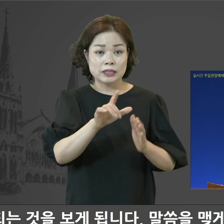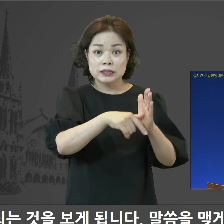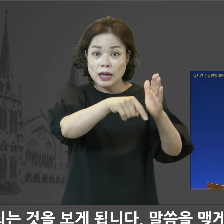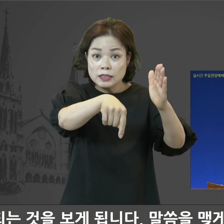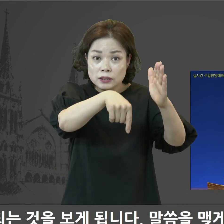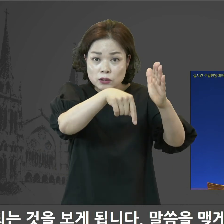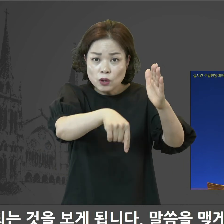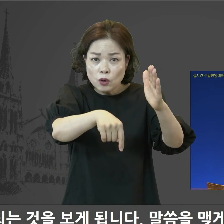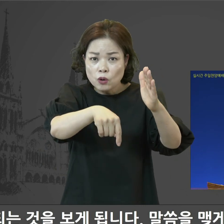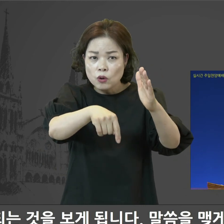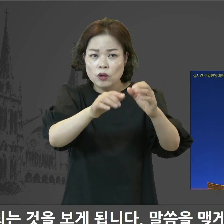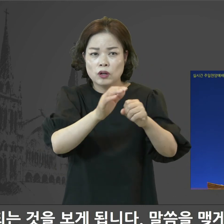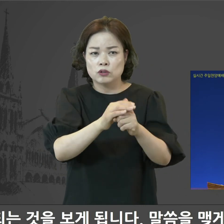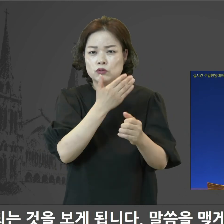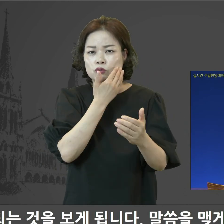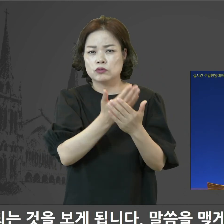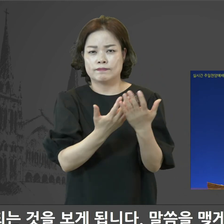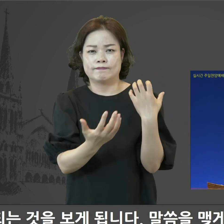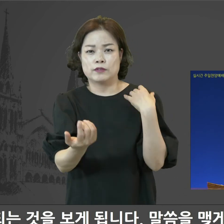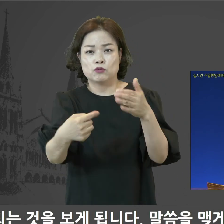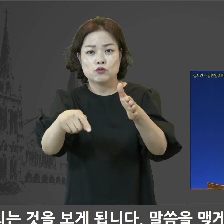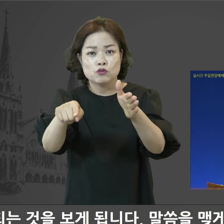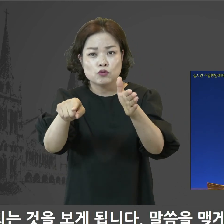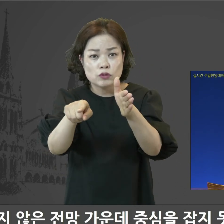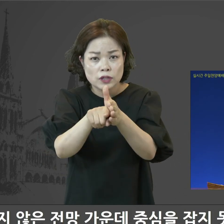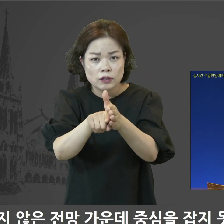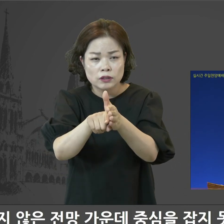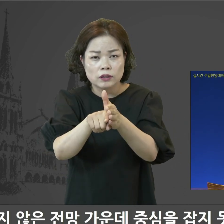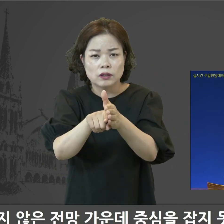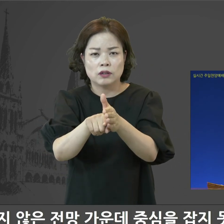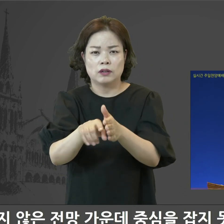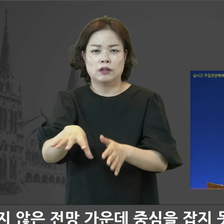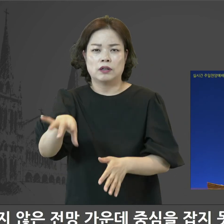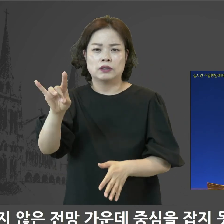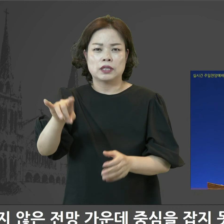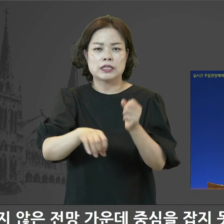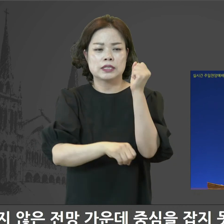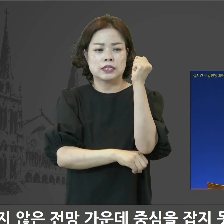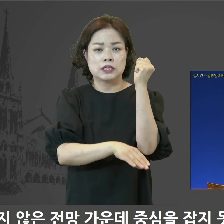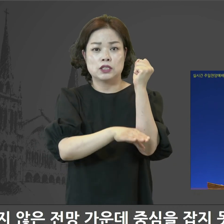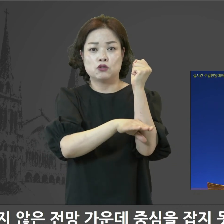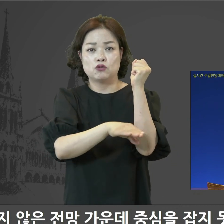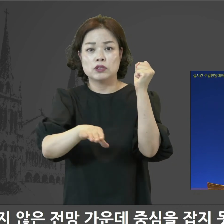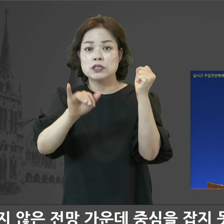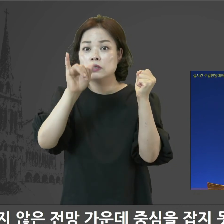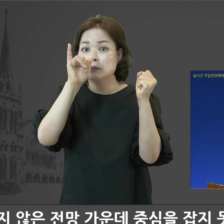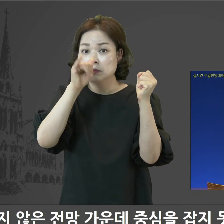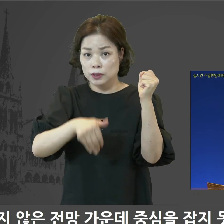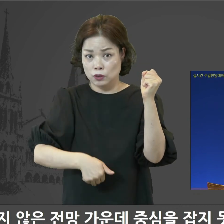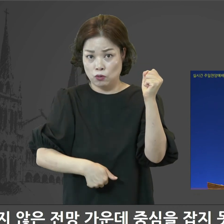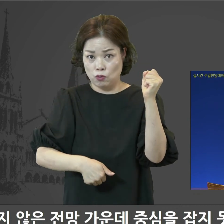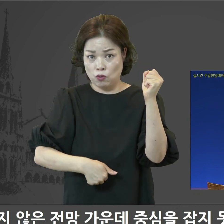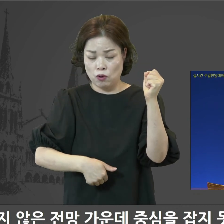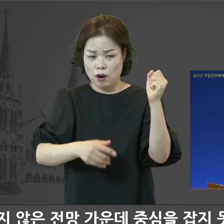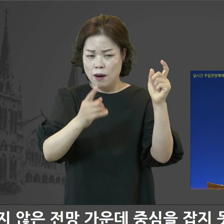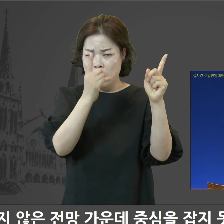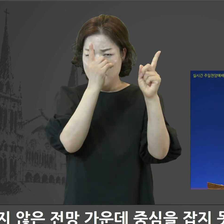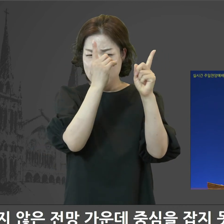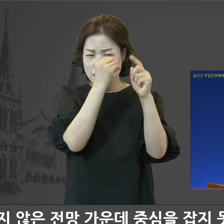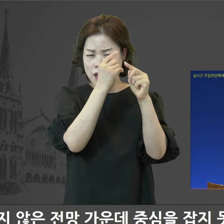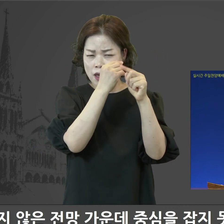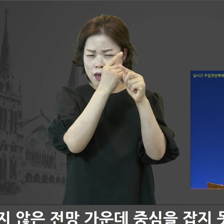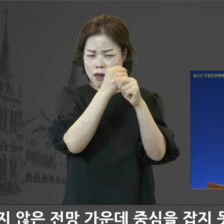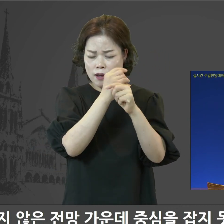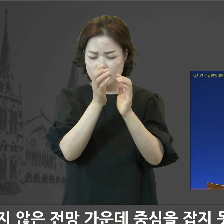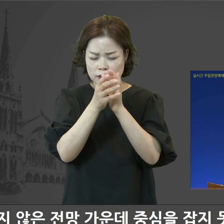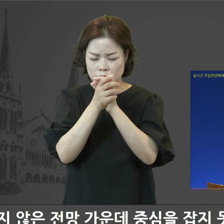속에서 중심을 잡기 위해서는 가장 먼저 기준이 세워져야 되고, 매일마다